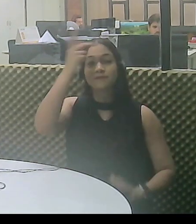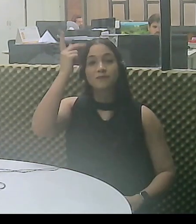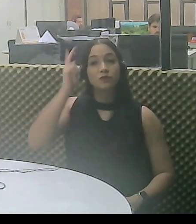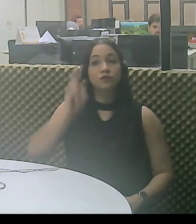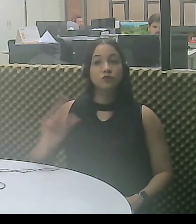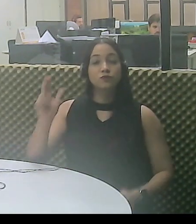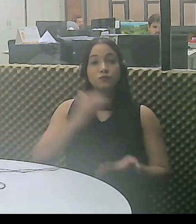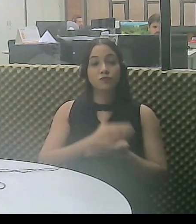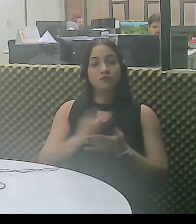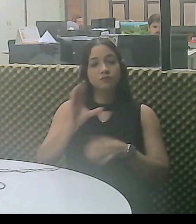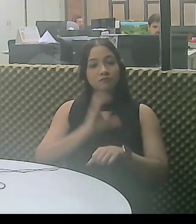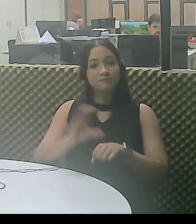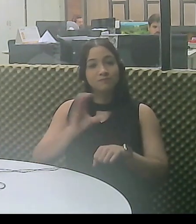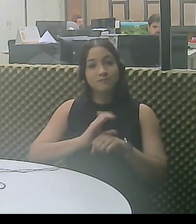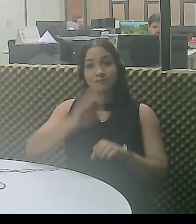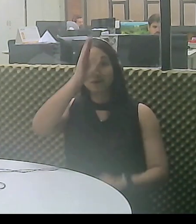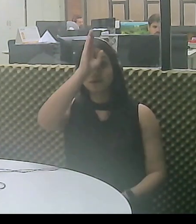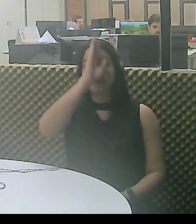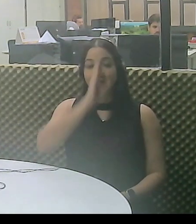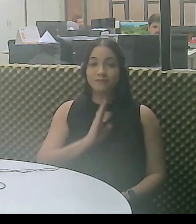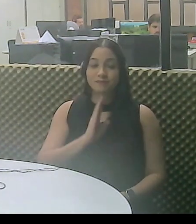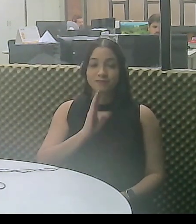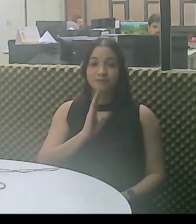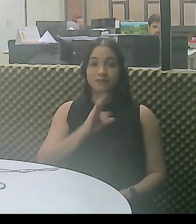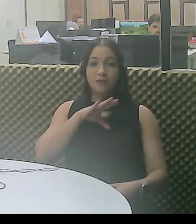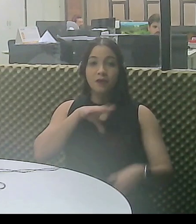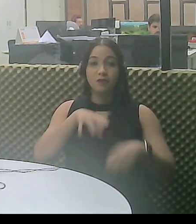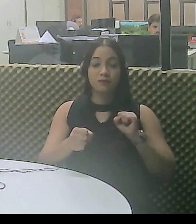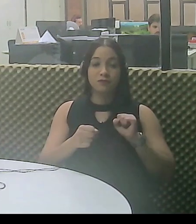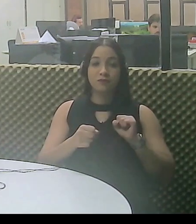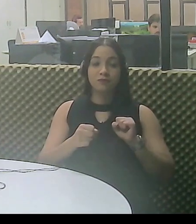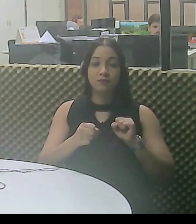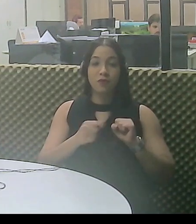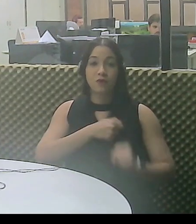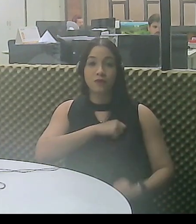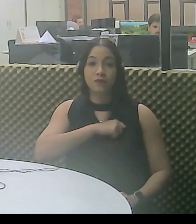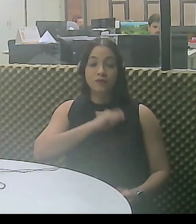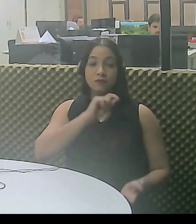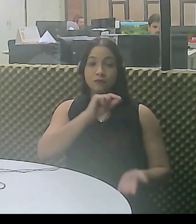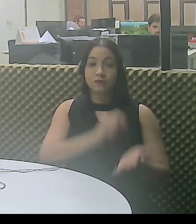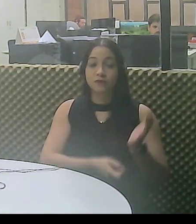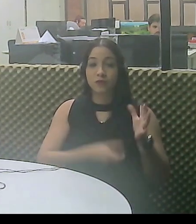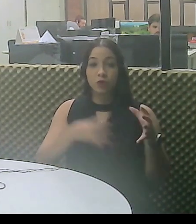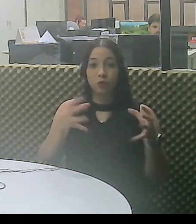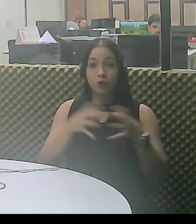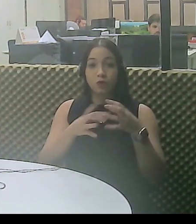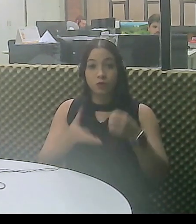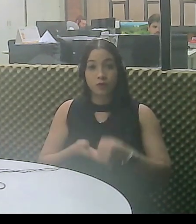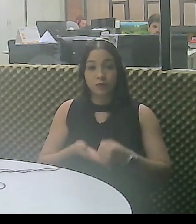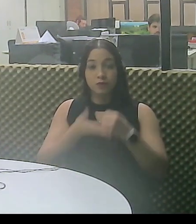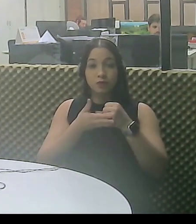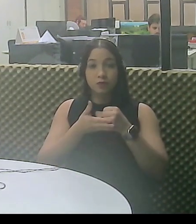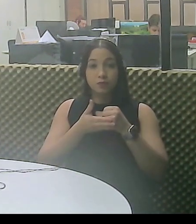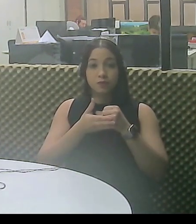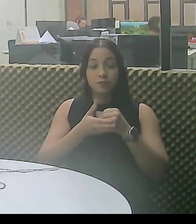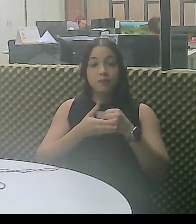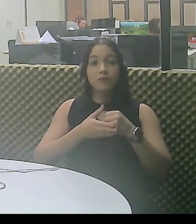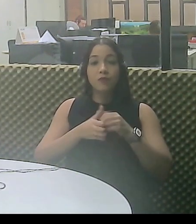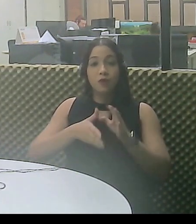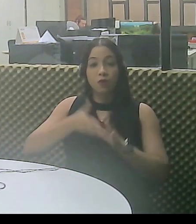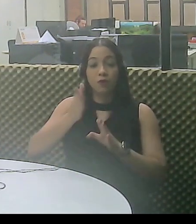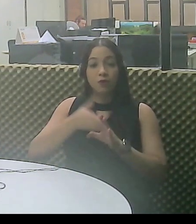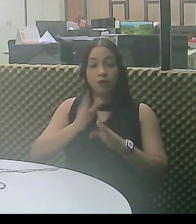inicia a capacitação gratuita formação de agente de contratação equipe de apoio e comissão de